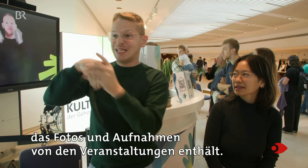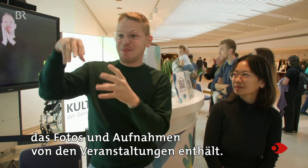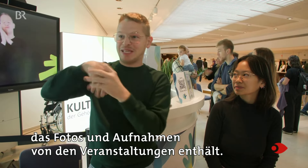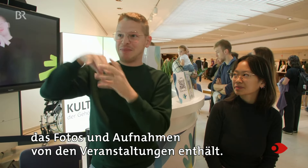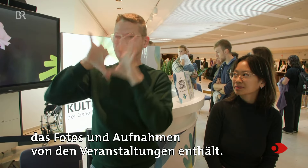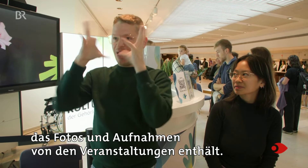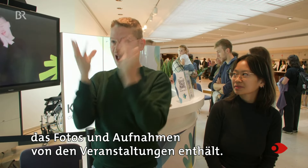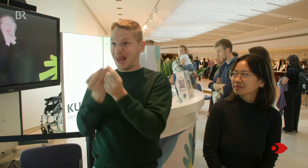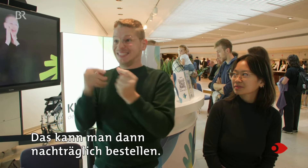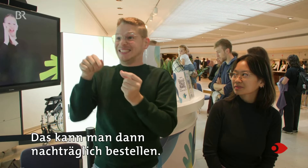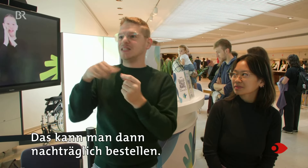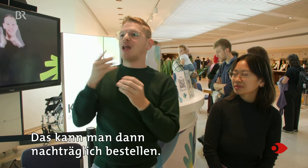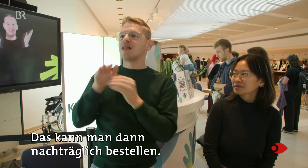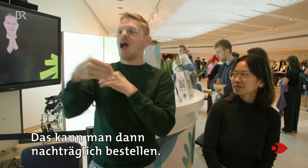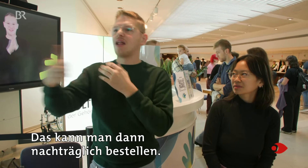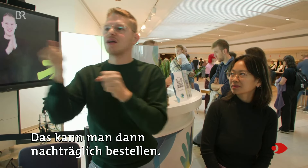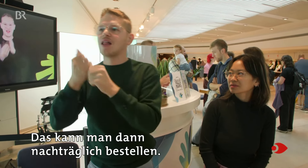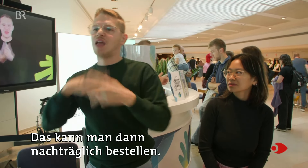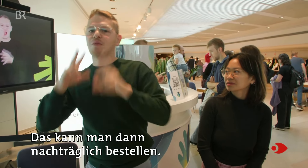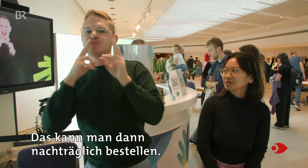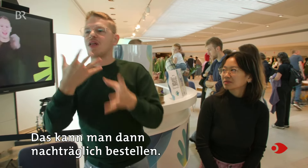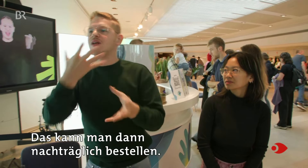den Veranstaltungen enthält. Das kann man dann nachträglich bestellen.